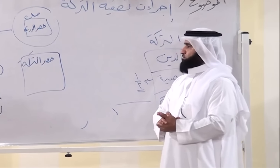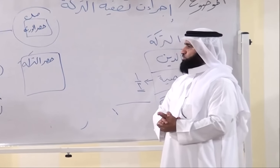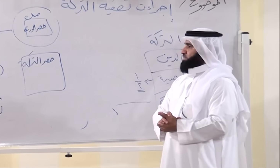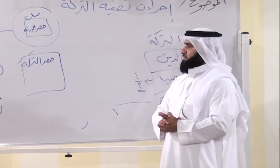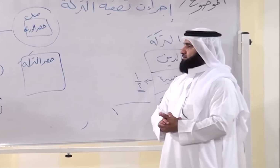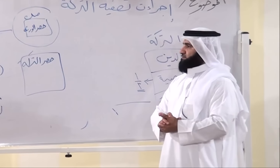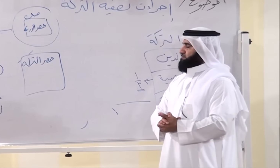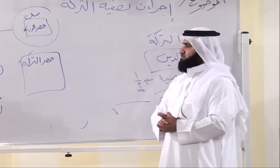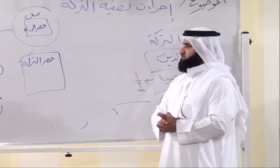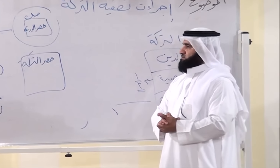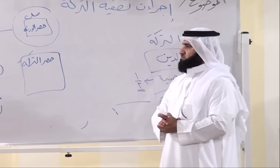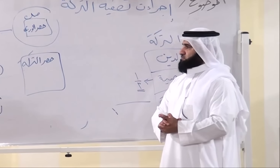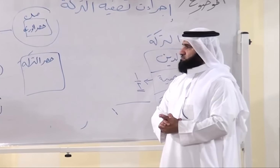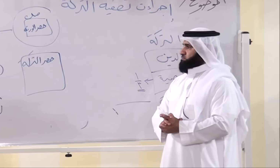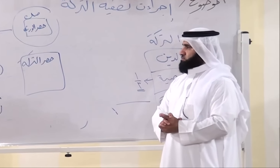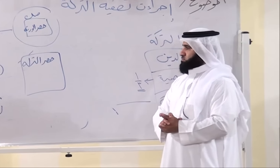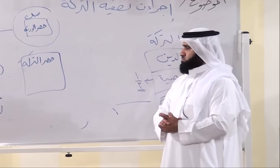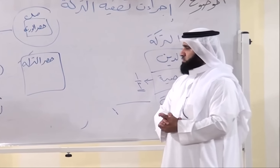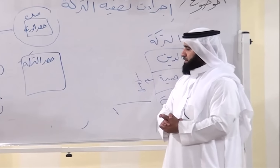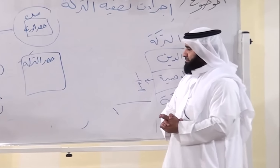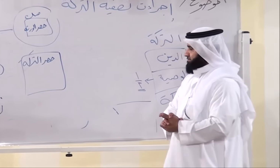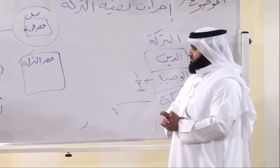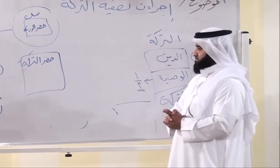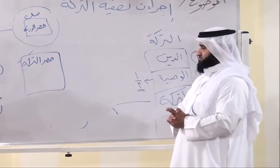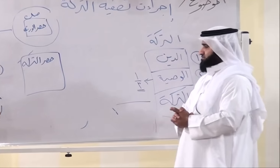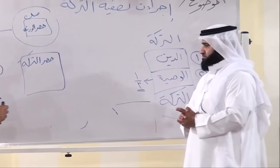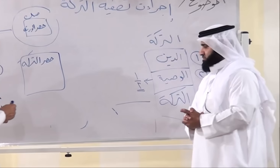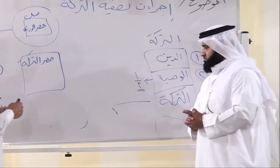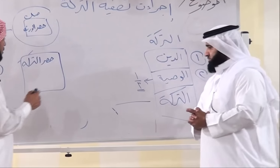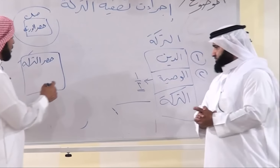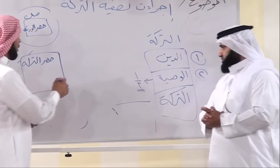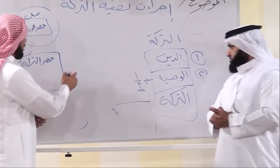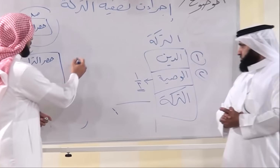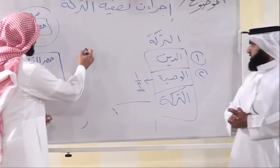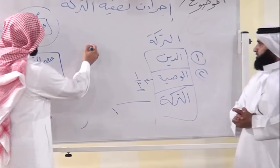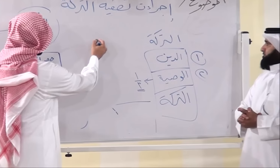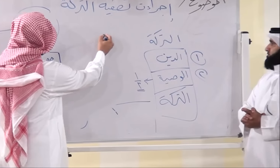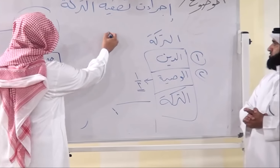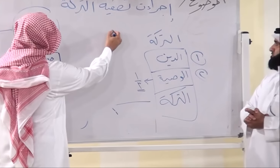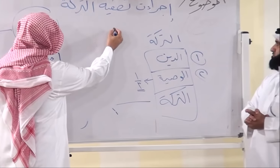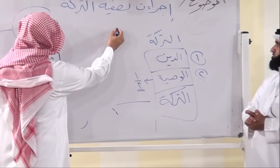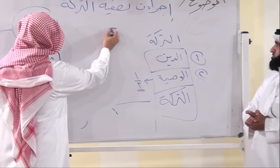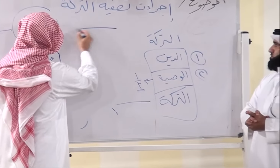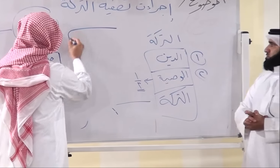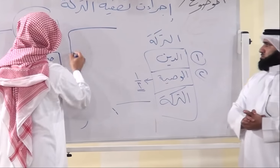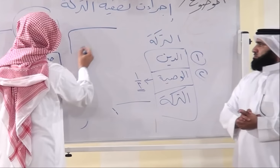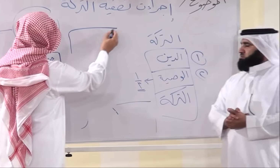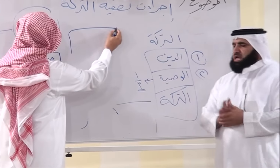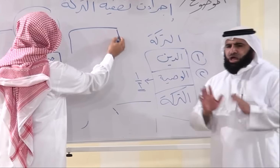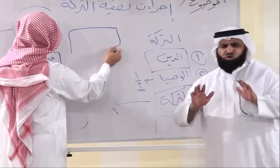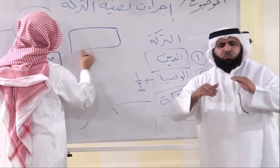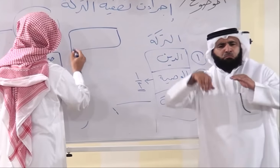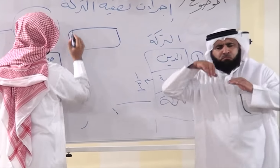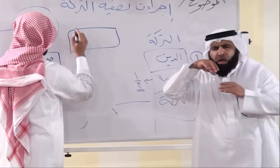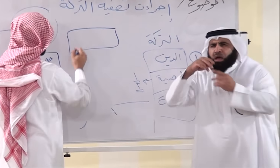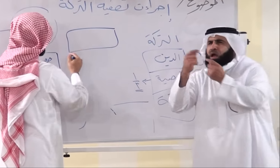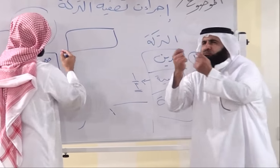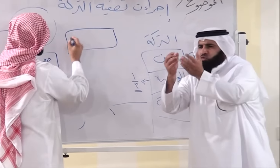بعد ما تتحول العقارات هذه كلها الى رقم معين عباره عن ارقام